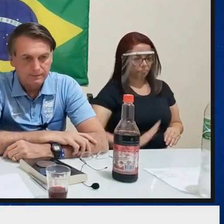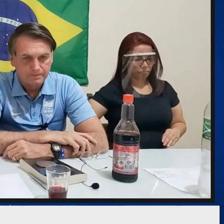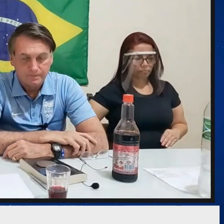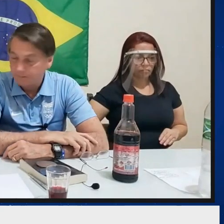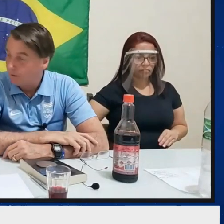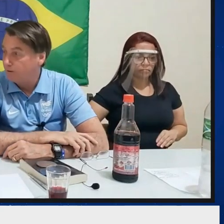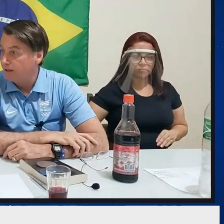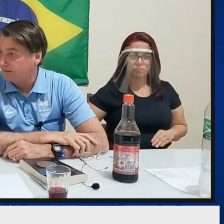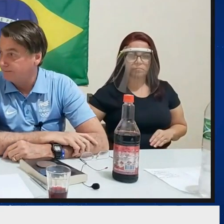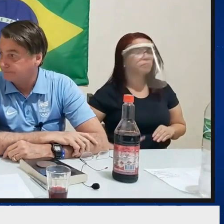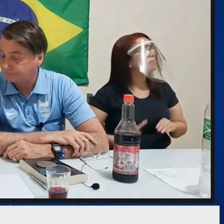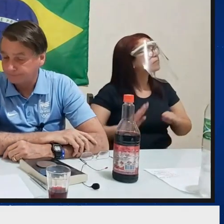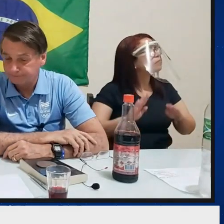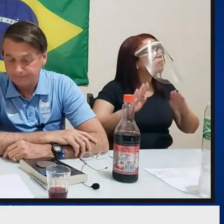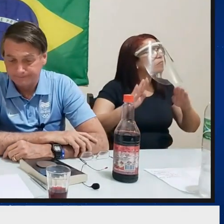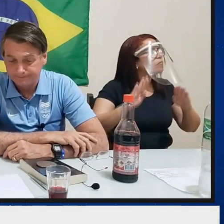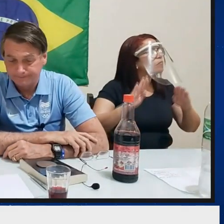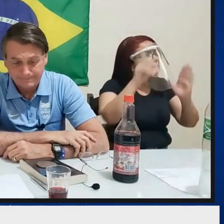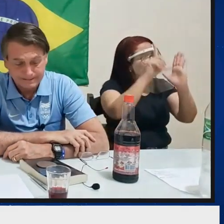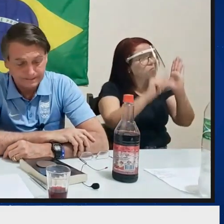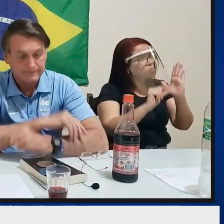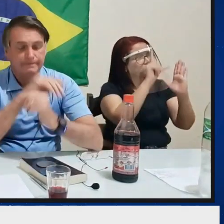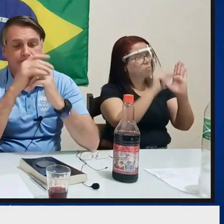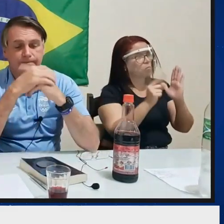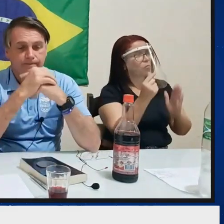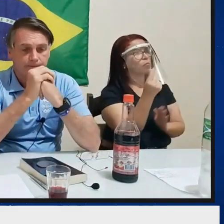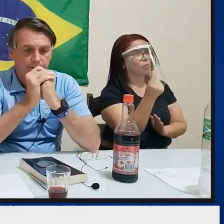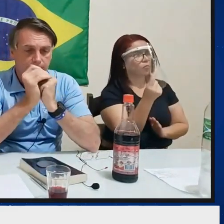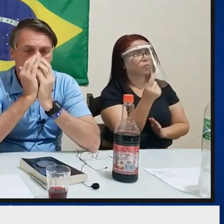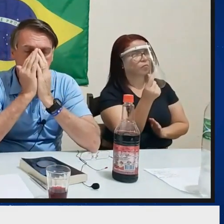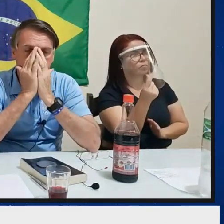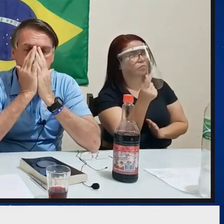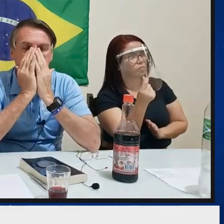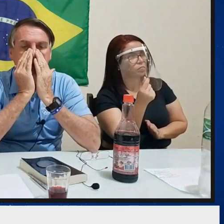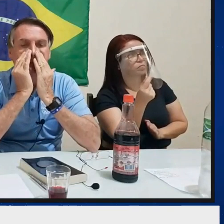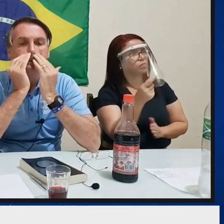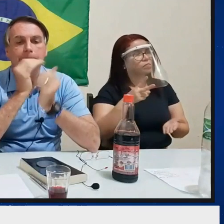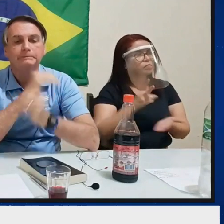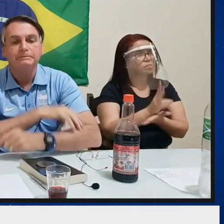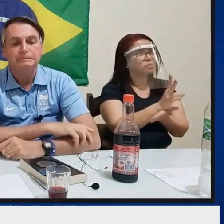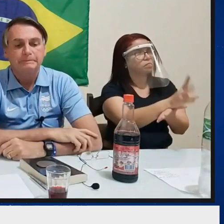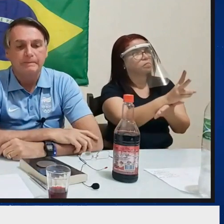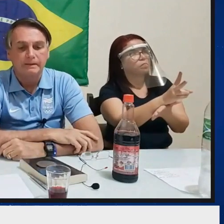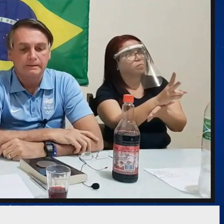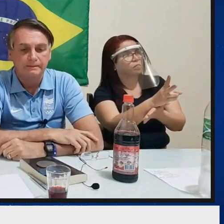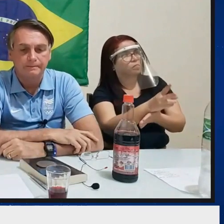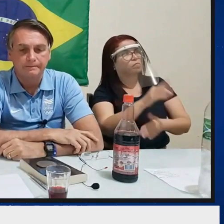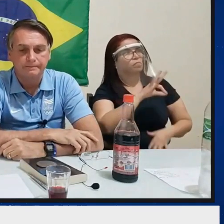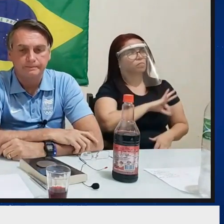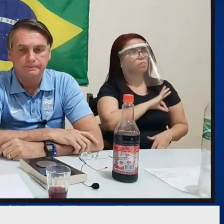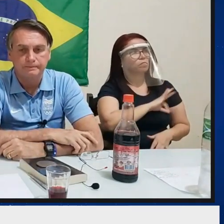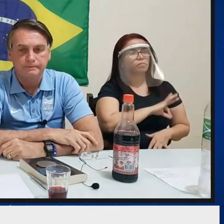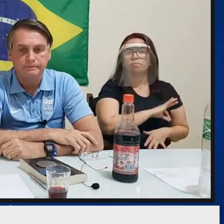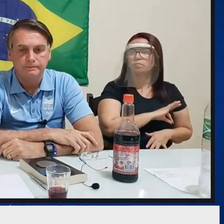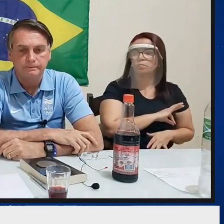preservou... Não foi fácil, hein? Todos os valores da Polícia Federal e da Polícia Rodoviária Federal. Para quê? Para que eles continuem esse